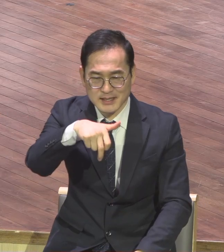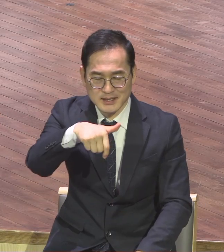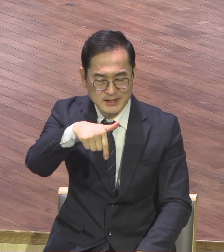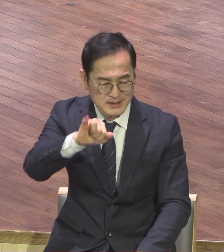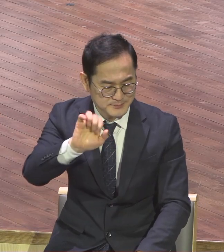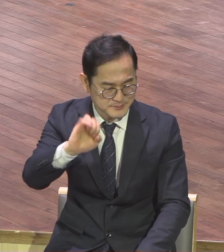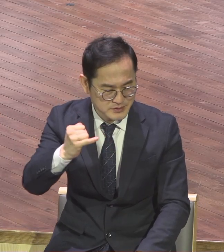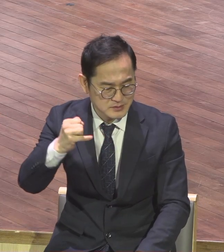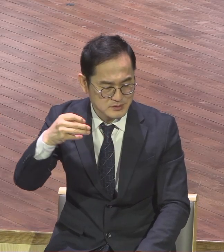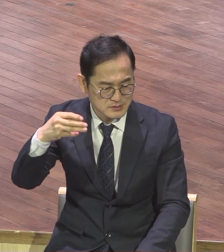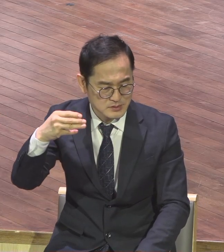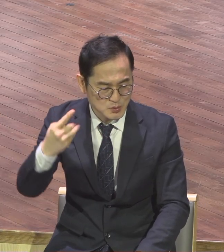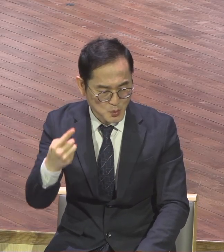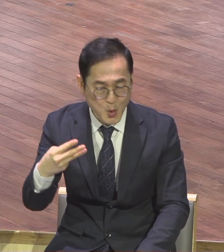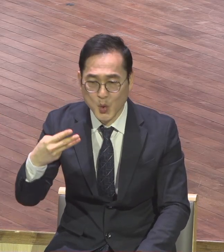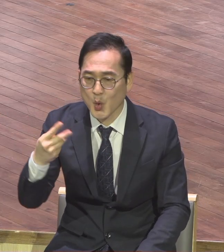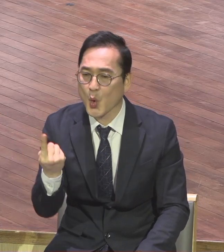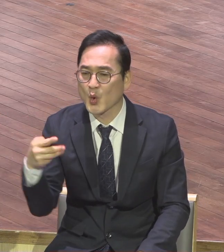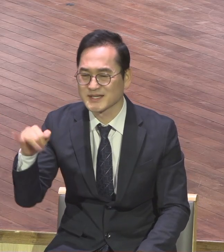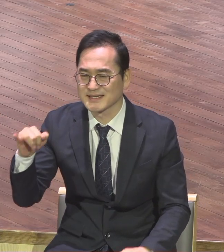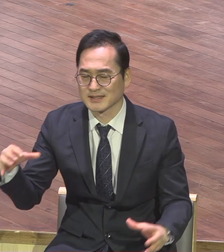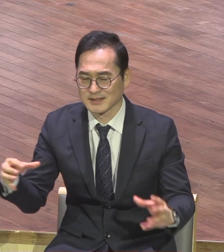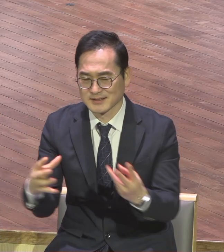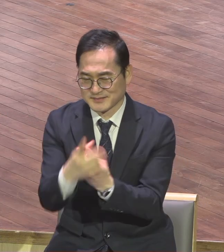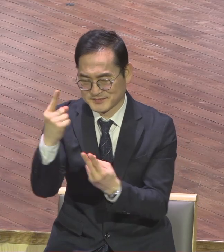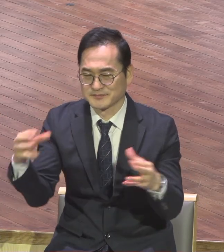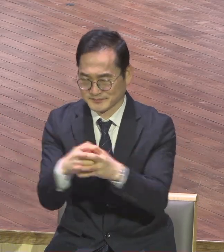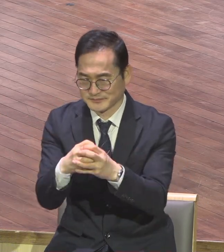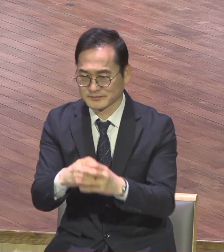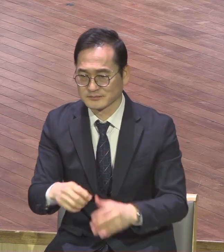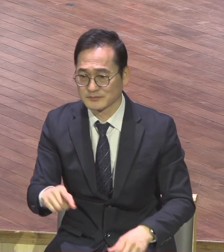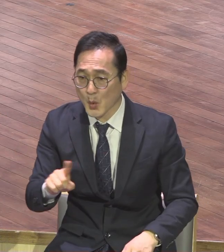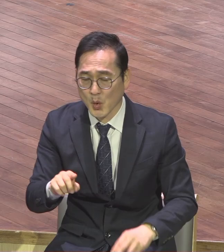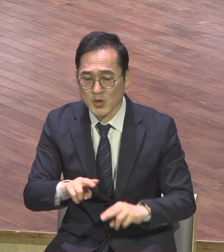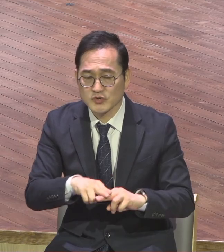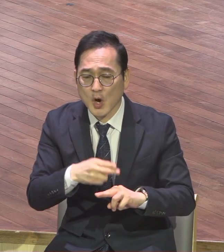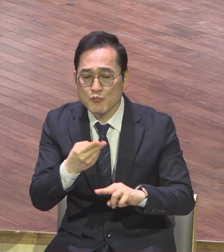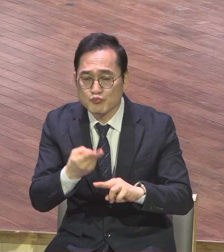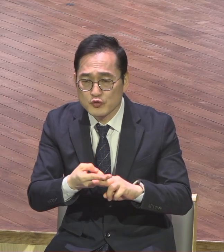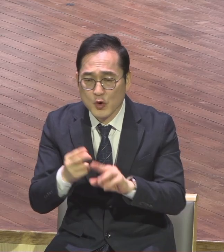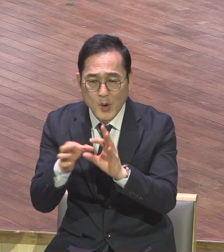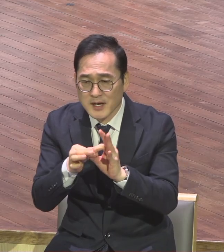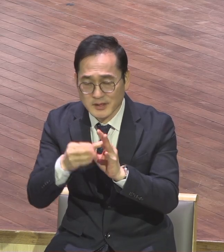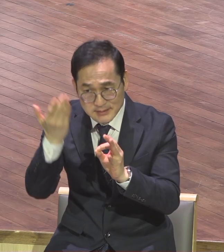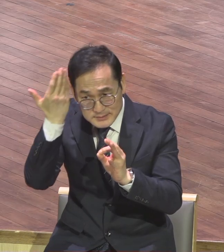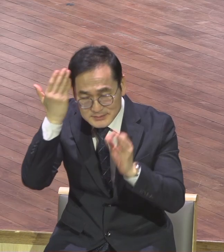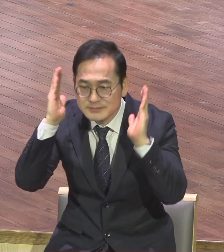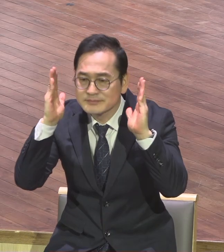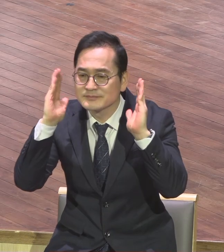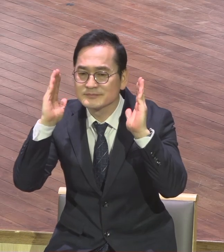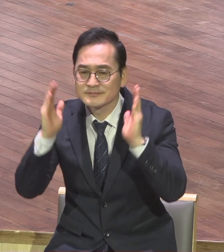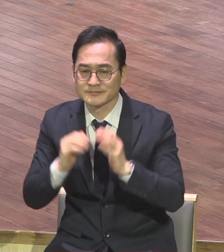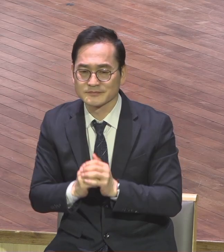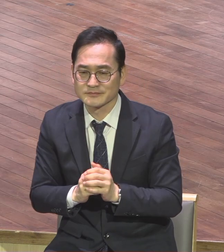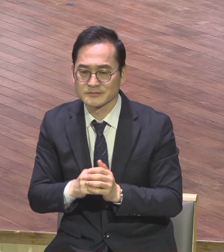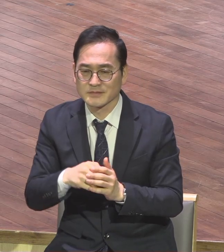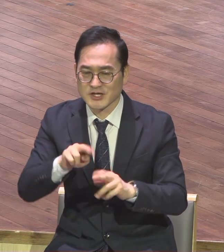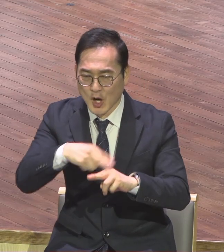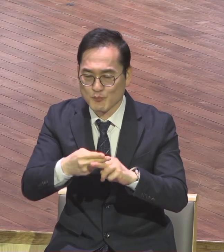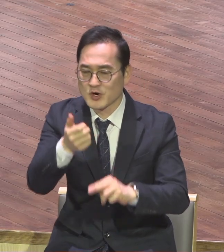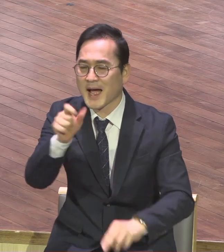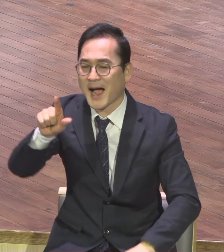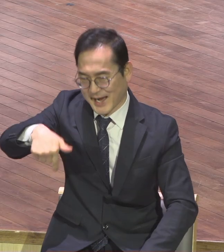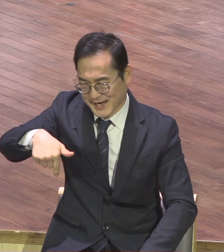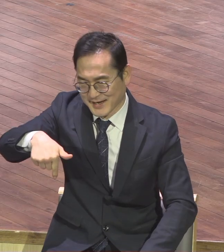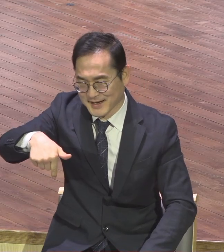톨로지라고 그런 단어를 만드는데 이 한마디로 말하면 무슨 말이냐? 선물학입니다. 선물. 선물학. 이